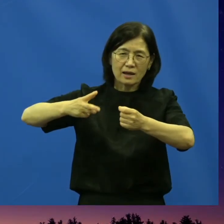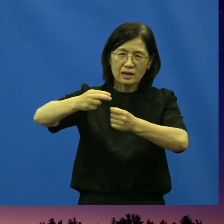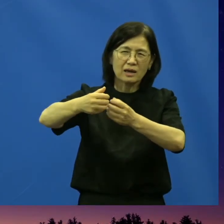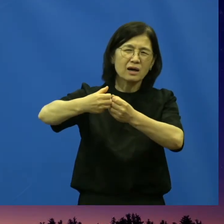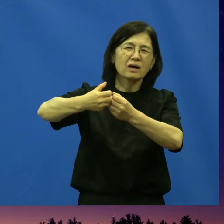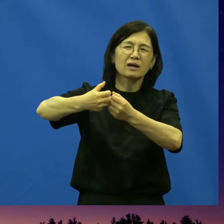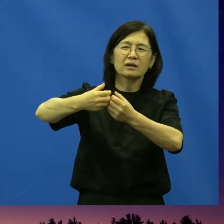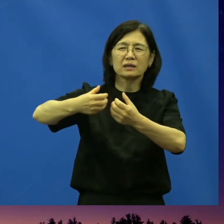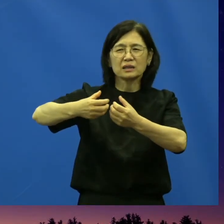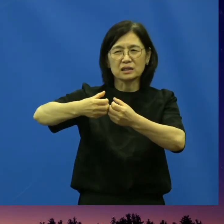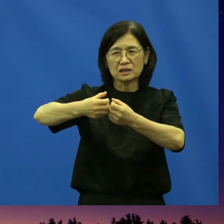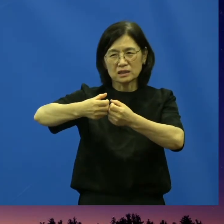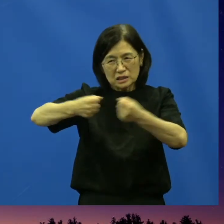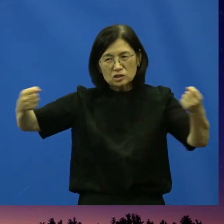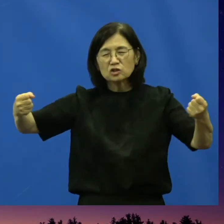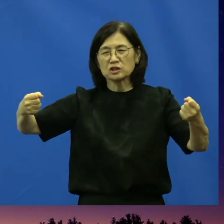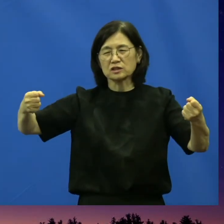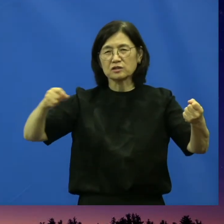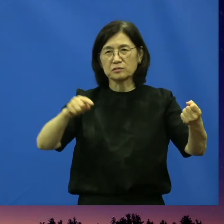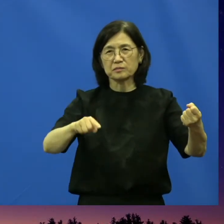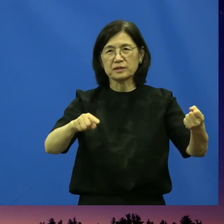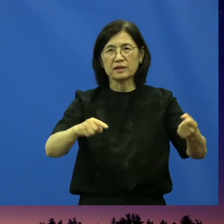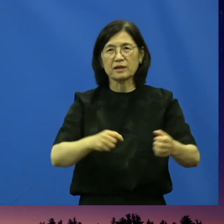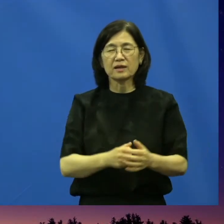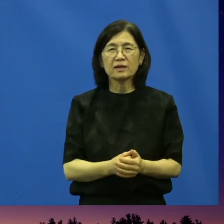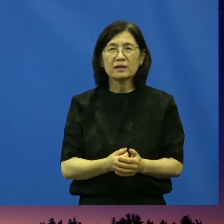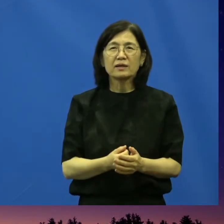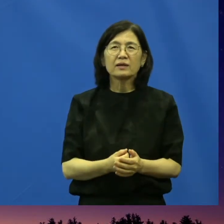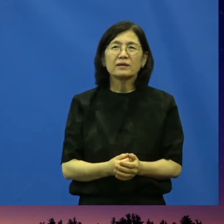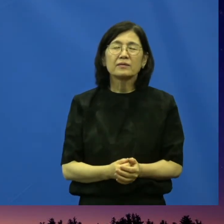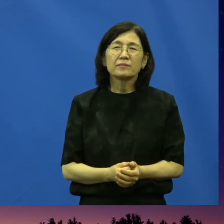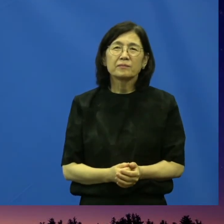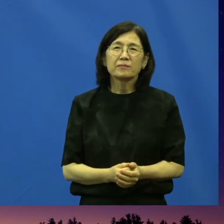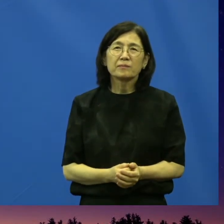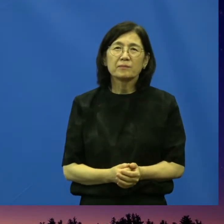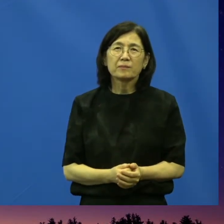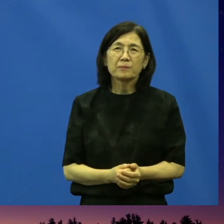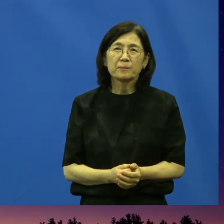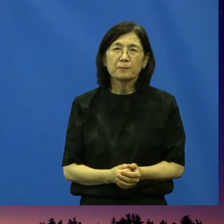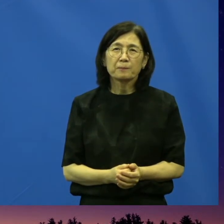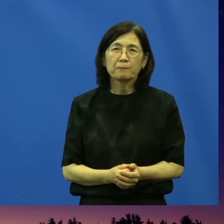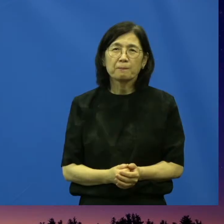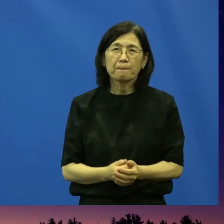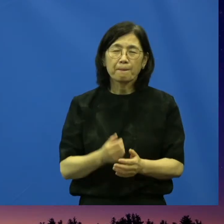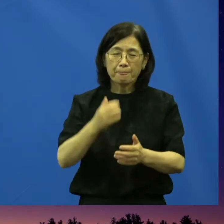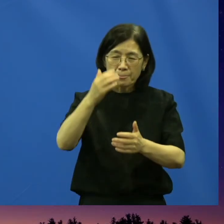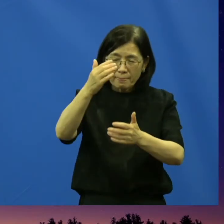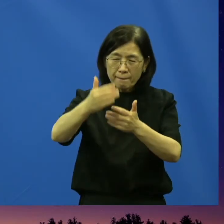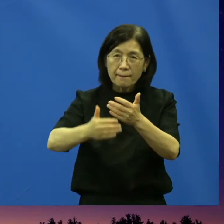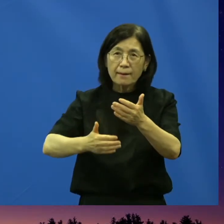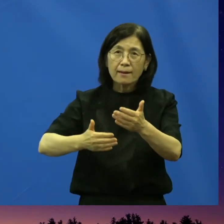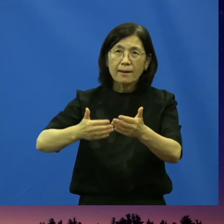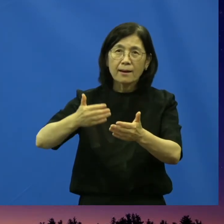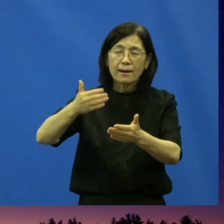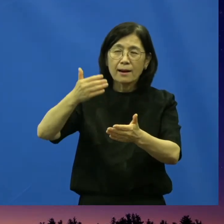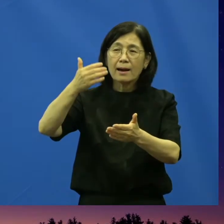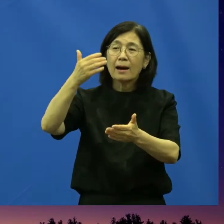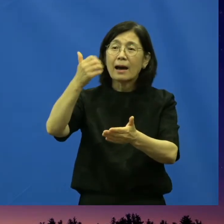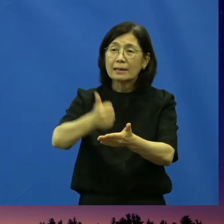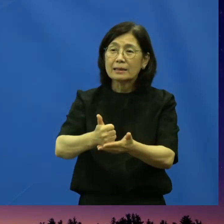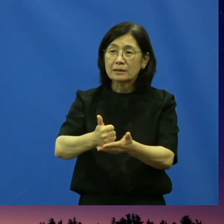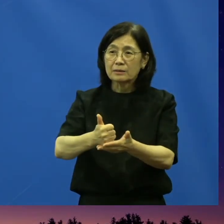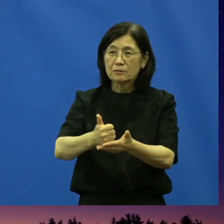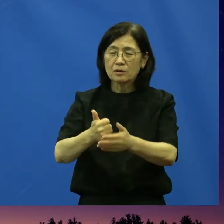담을 허무시고 하나님과 우리 관계를 회복시키시고 우리와의 진정한 회복은 펠로십이 일어나는 거예요.